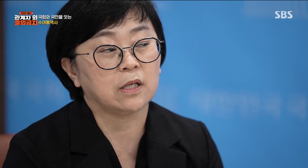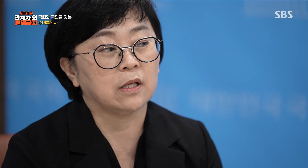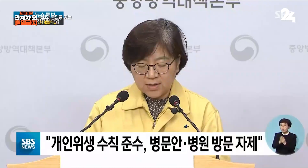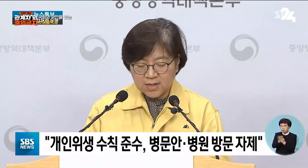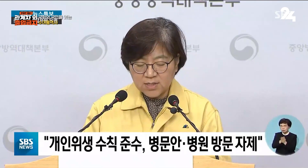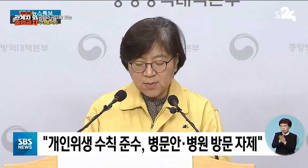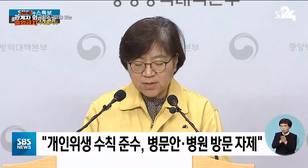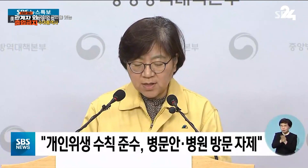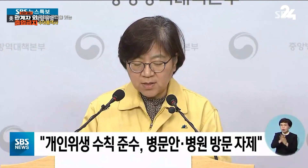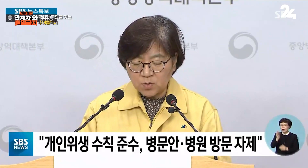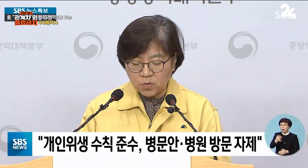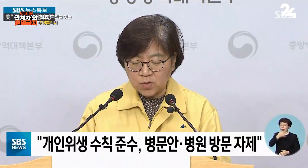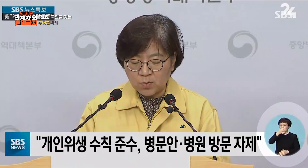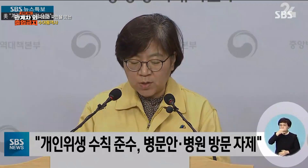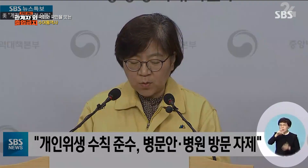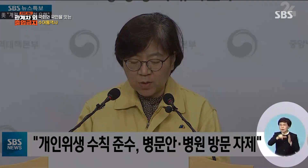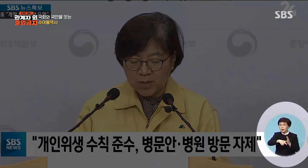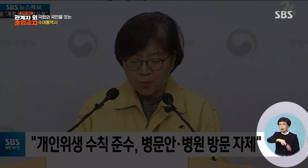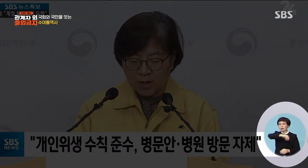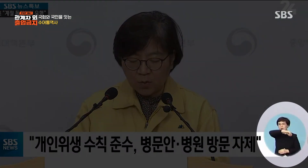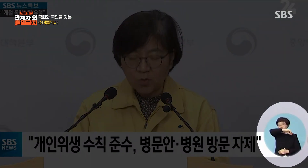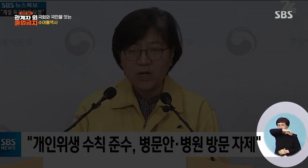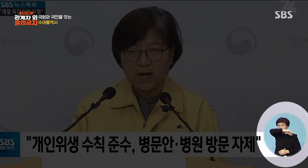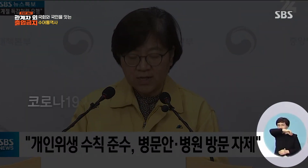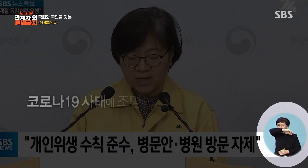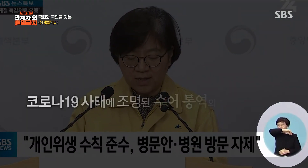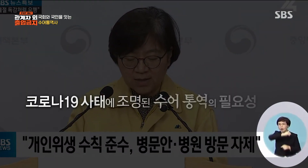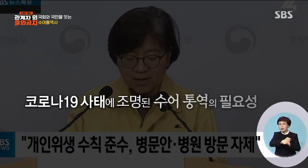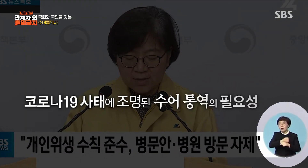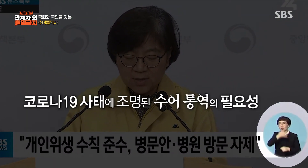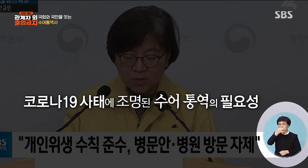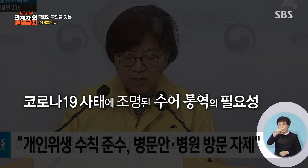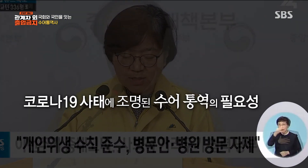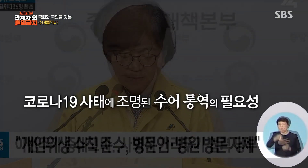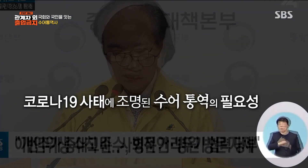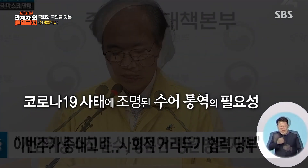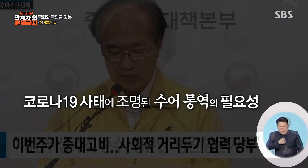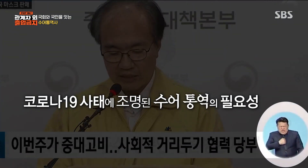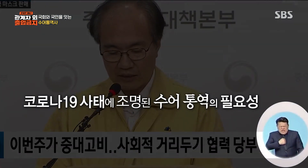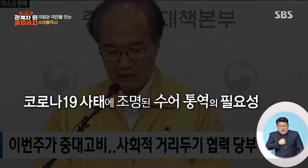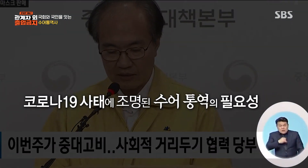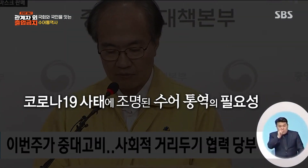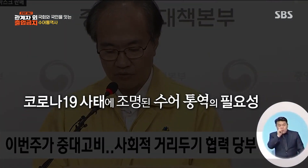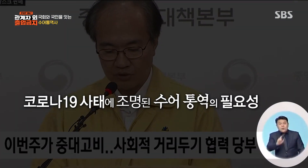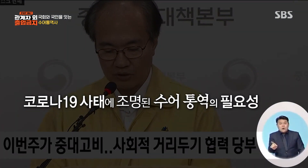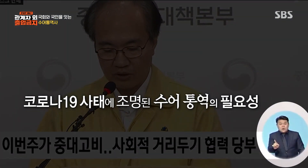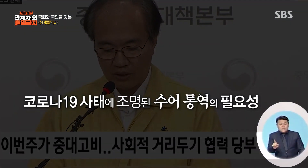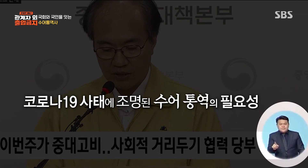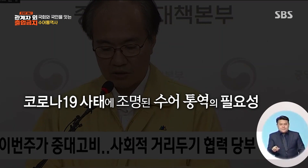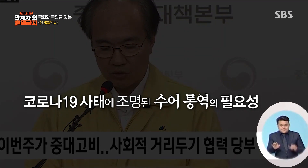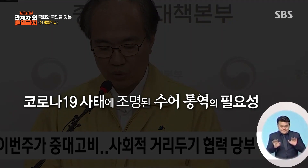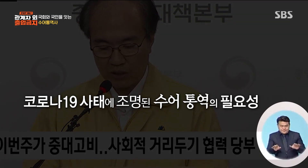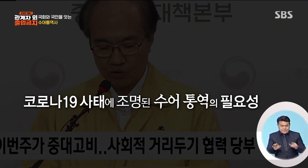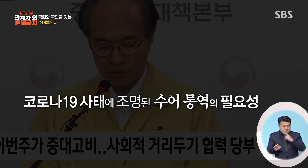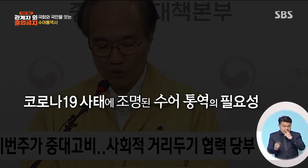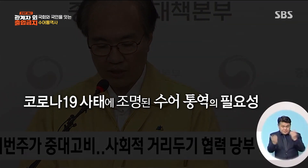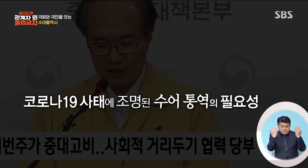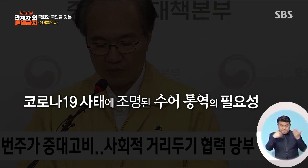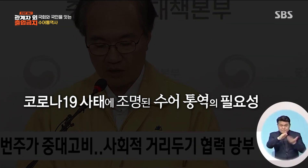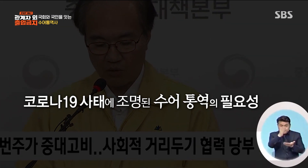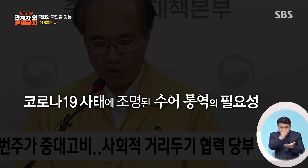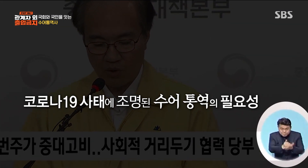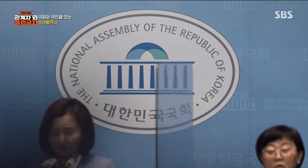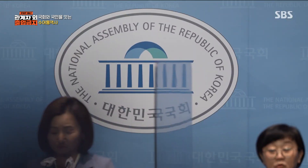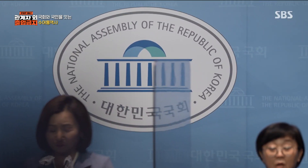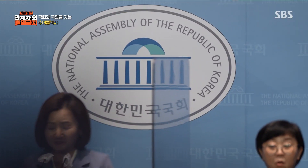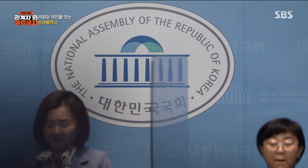수어 통역이 제공되지 않아 장애인이 정책과 입법정보에서 소외되는 현실을 지적했습니다